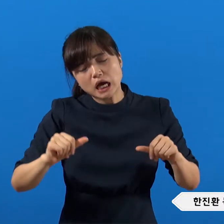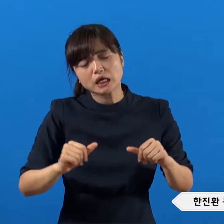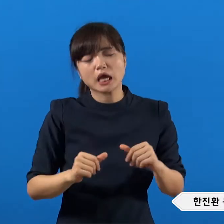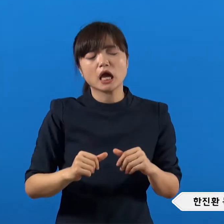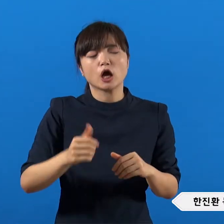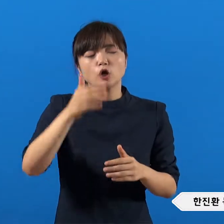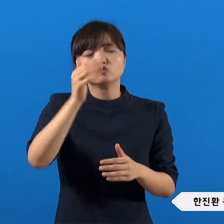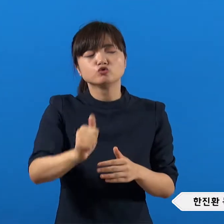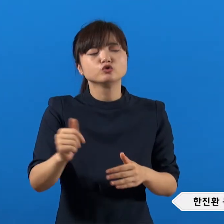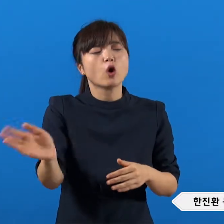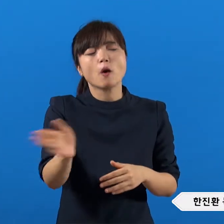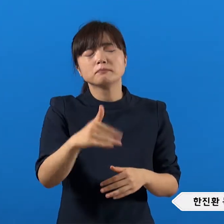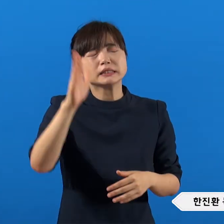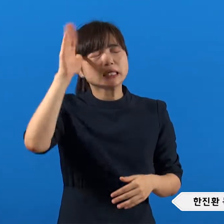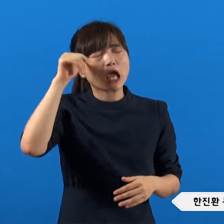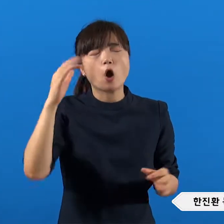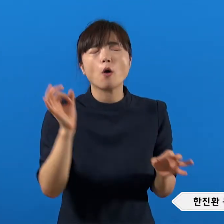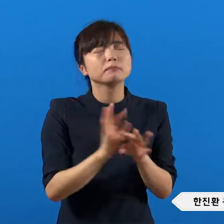개가 없게 해주소서,